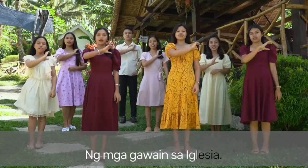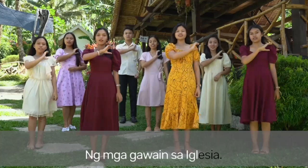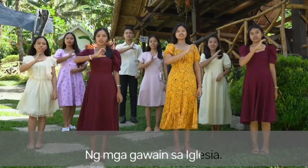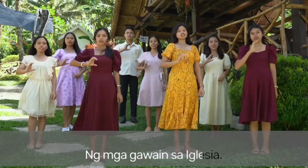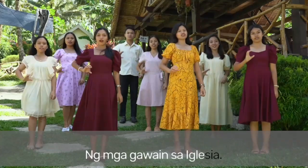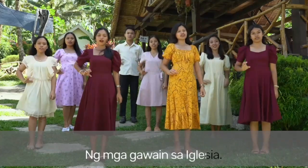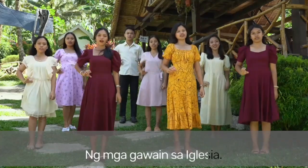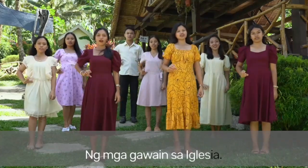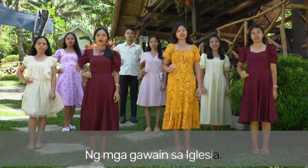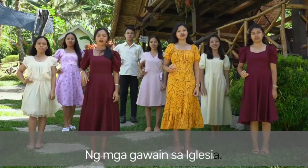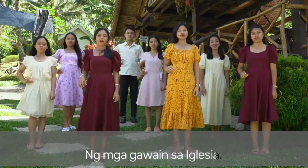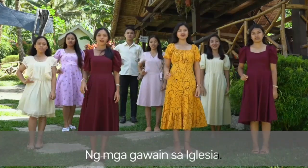iglesia.